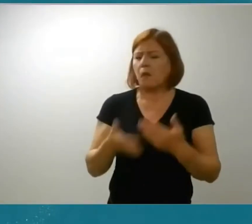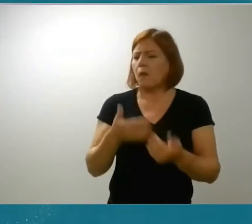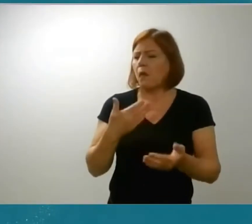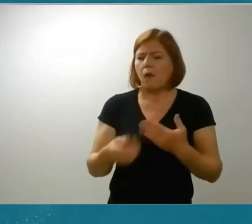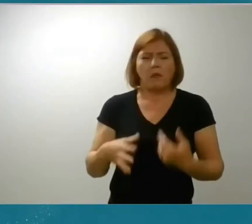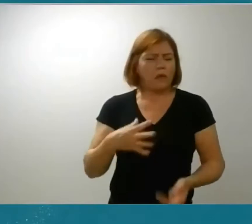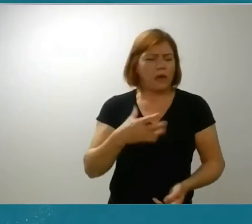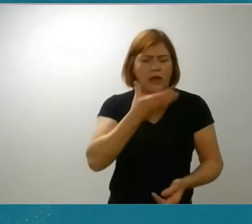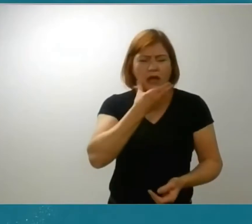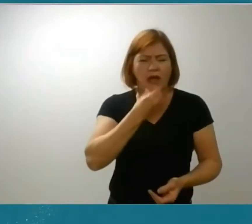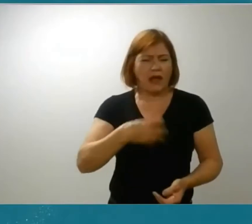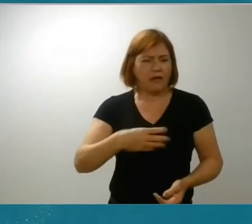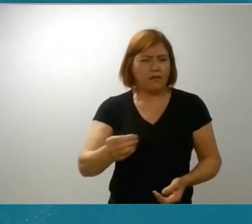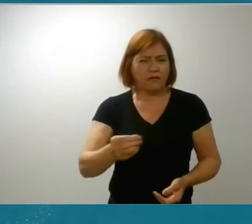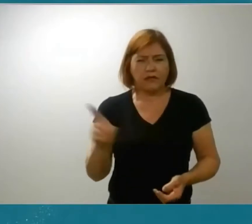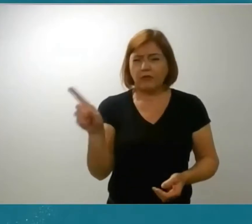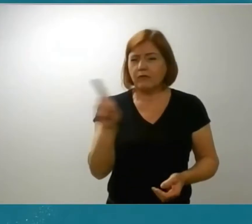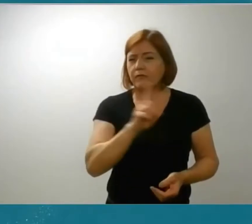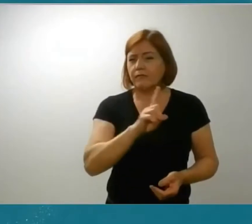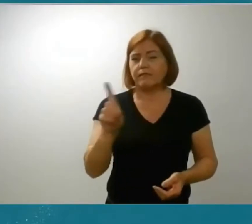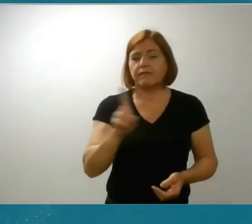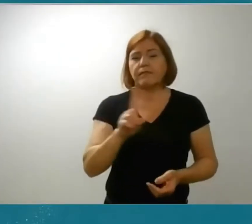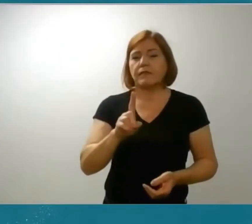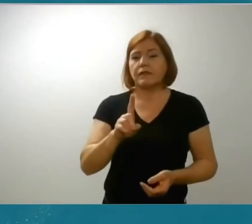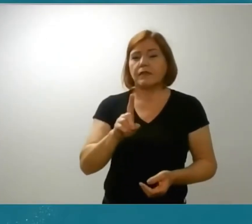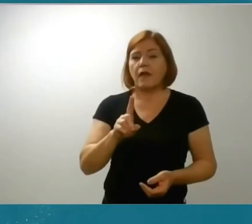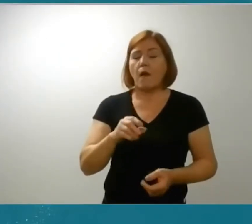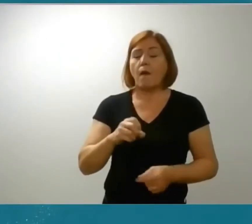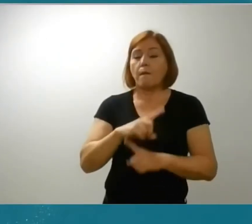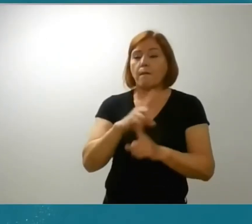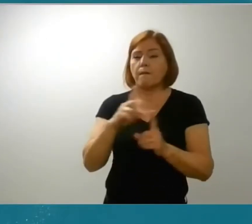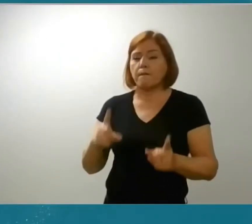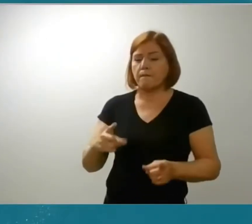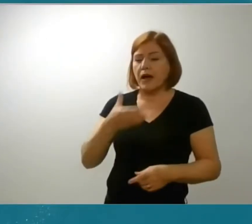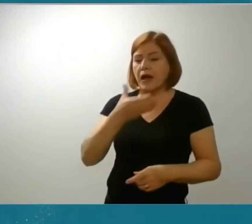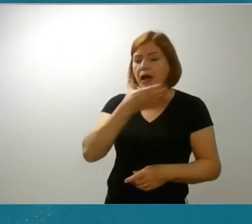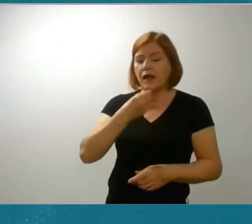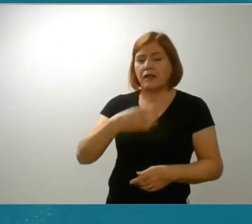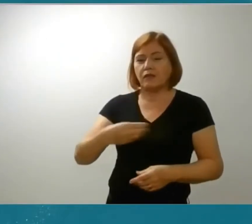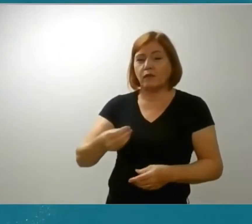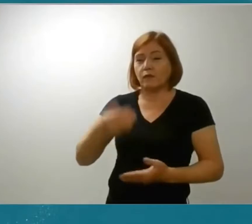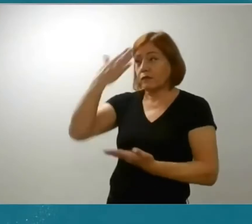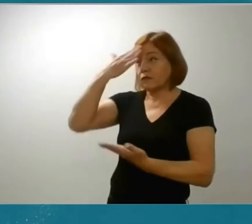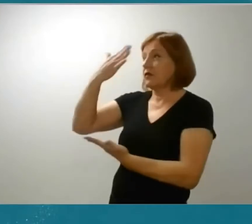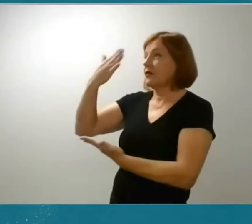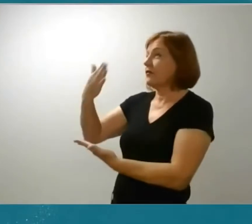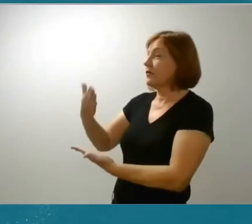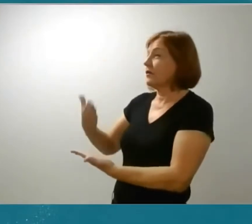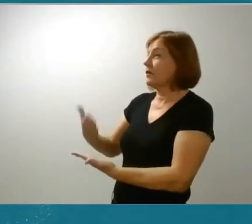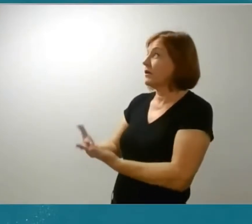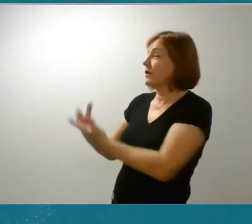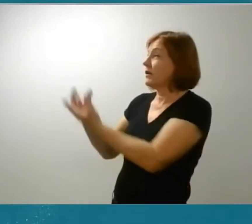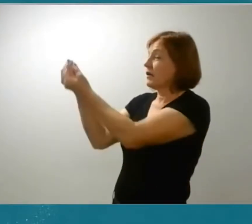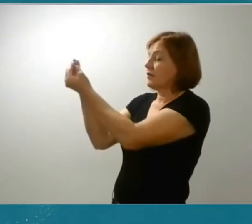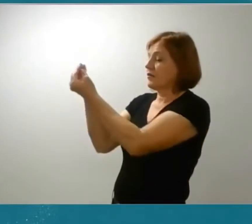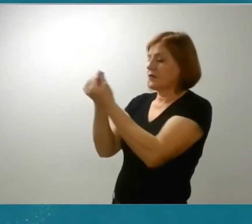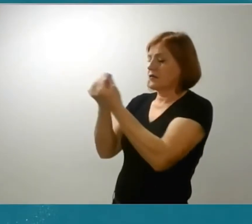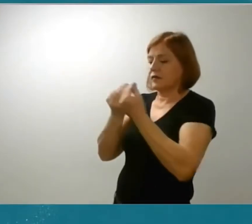pessoas. Irmãos, olha só, isso não tem preço que pague, irmão, não tem preço. Imagina a sua vida